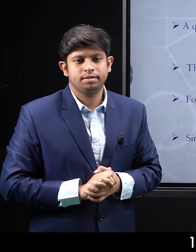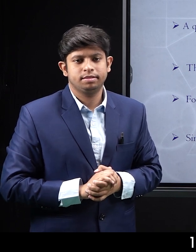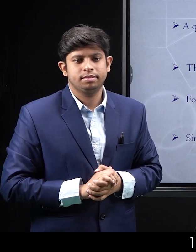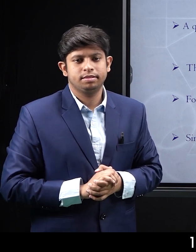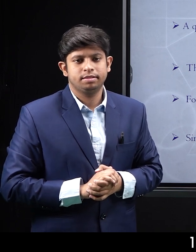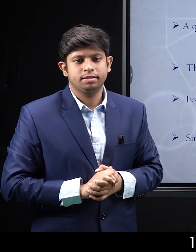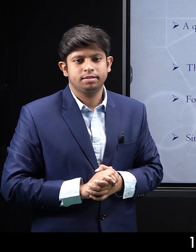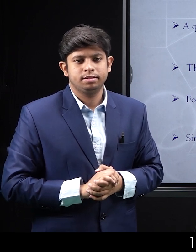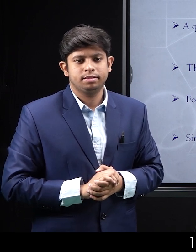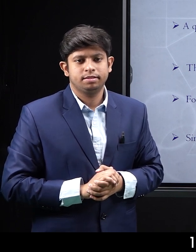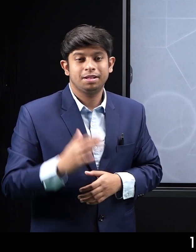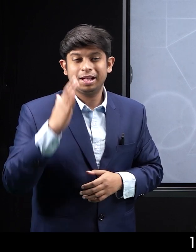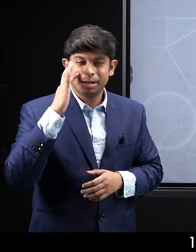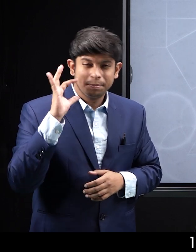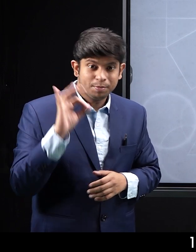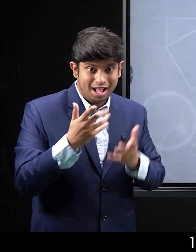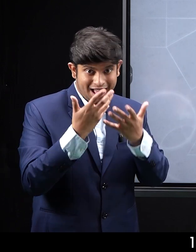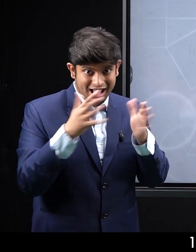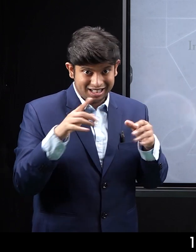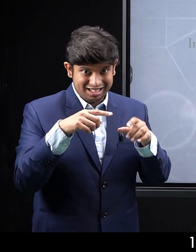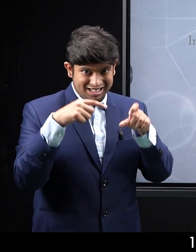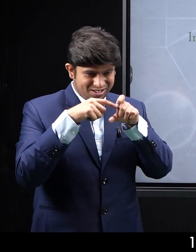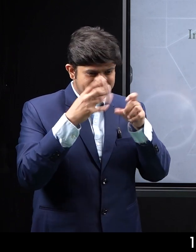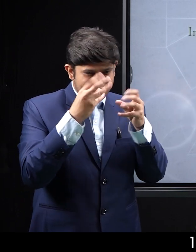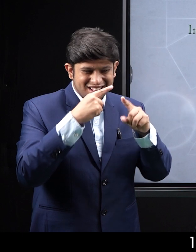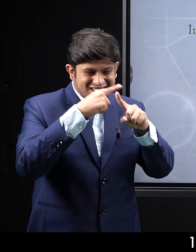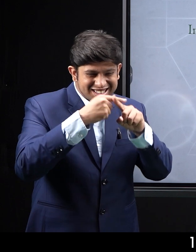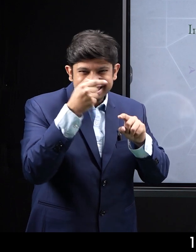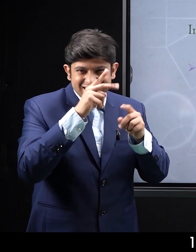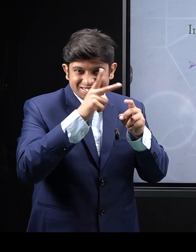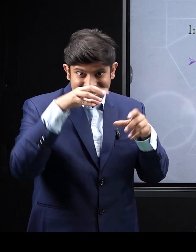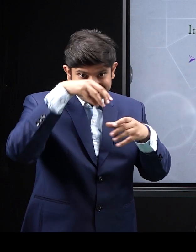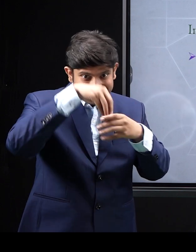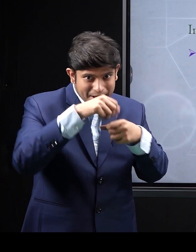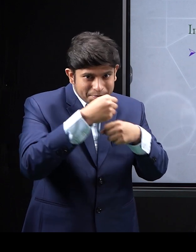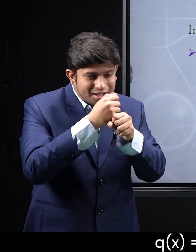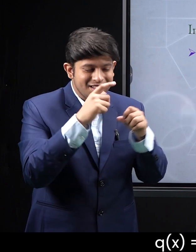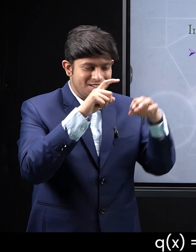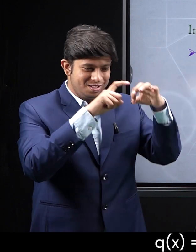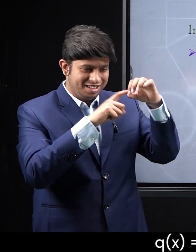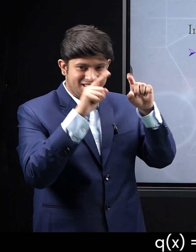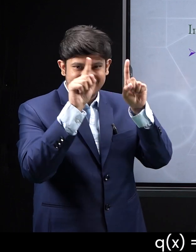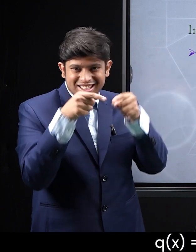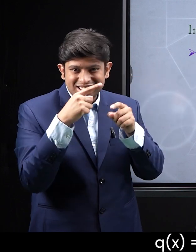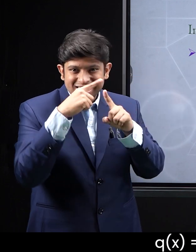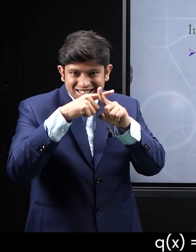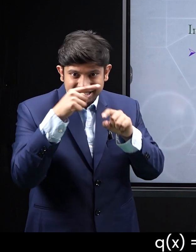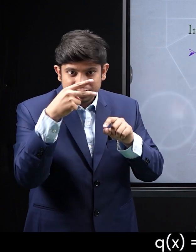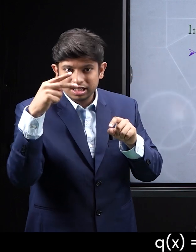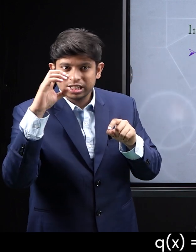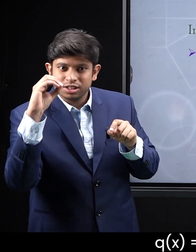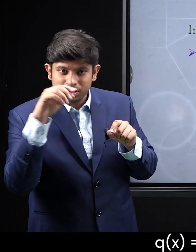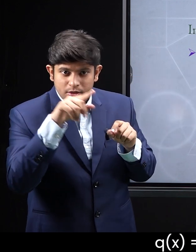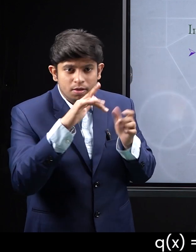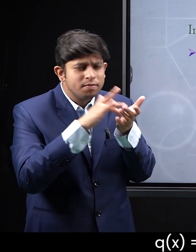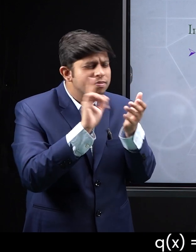100 ఈజ్ ఈక్వల్ టు 0 కూడా వర్గ సమీకరణాలు. గమనిక, qx ఈజ్ ఈక్వల్ టు 0 రూపం యొక్క